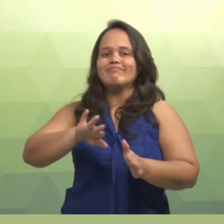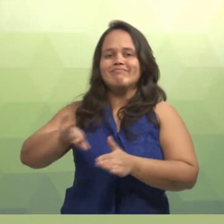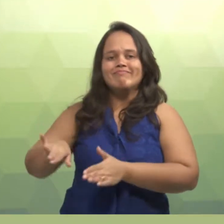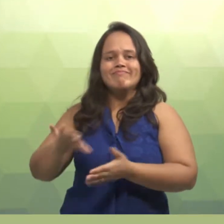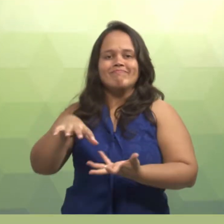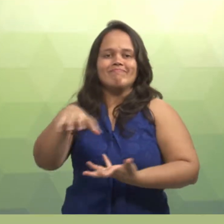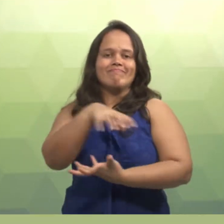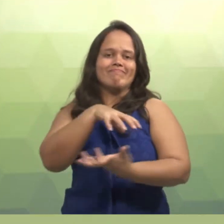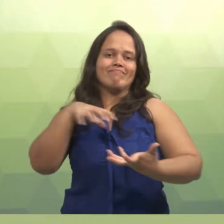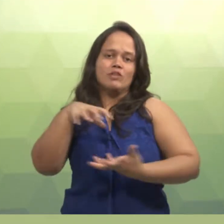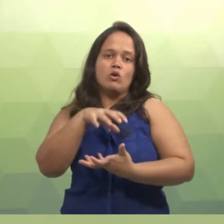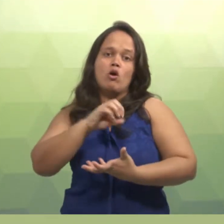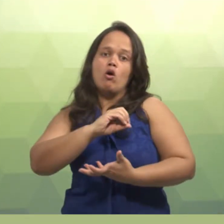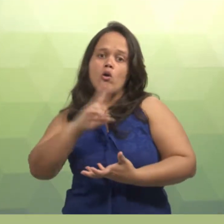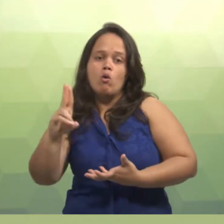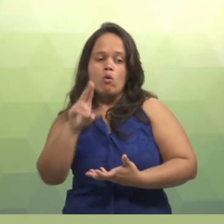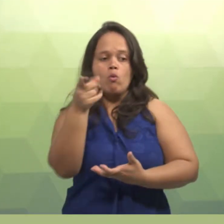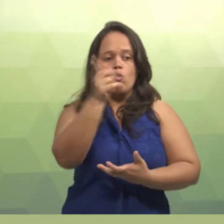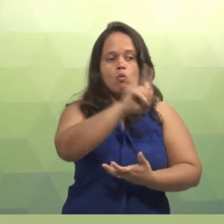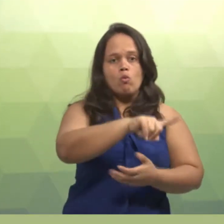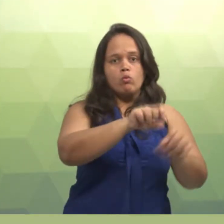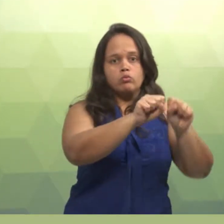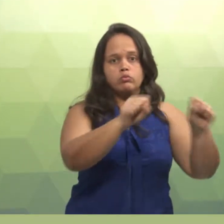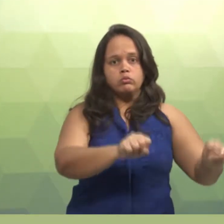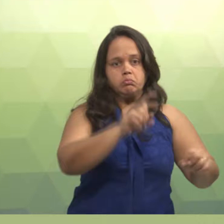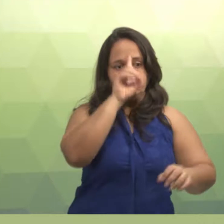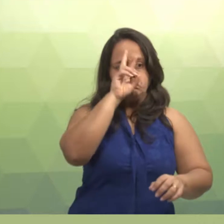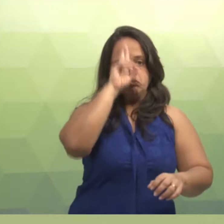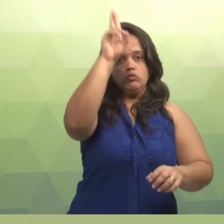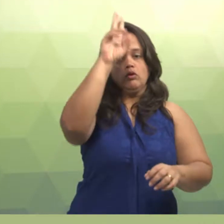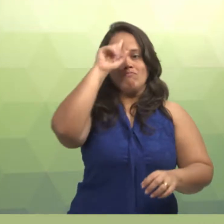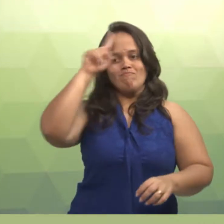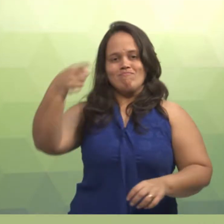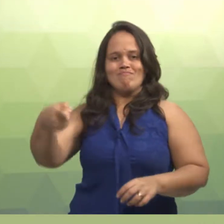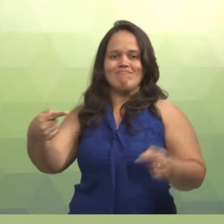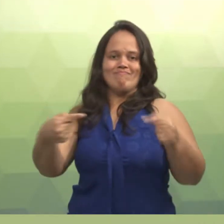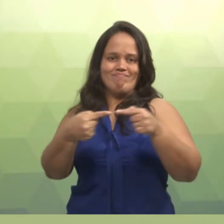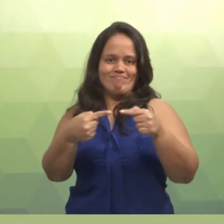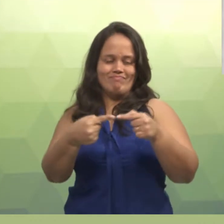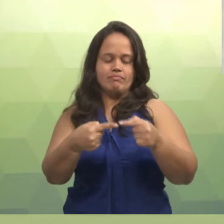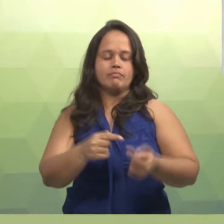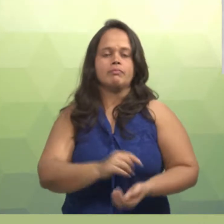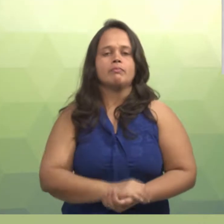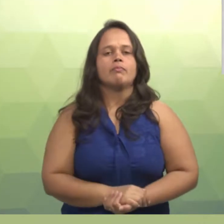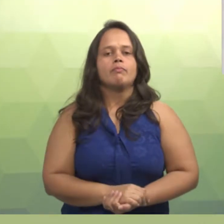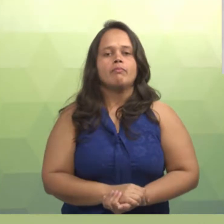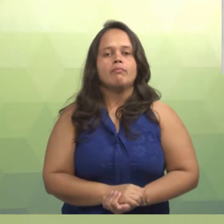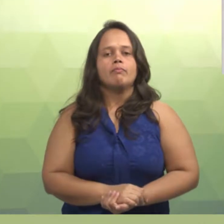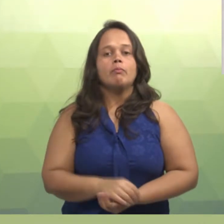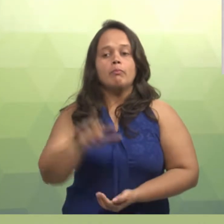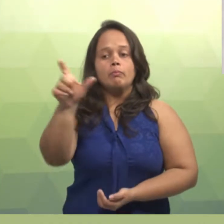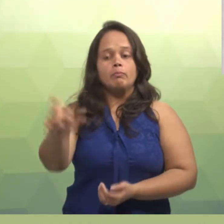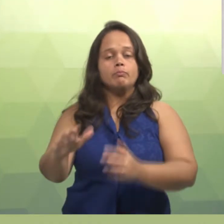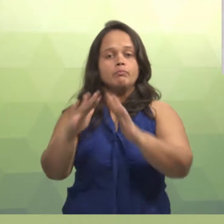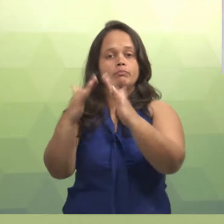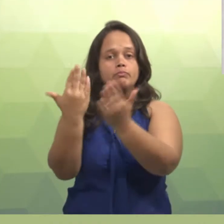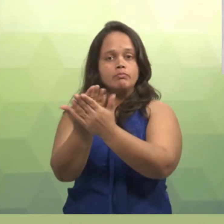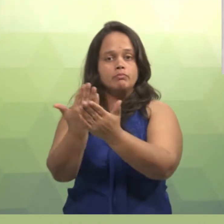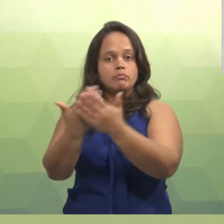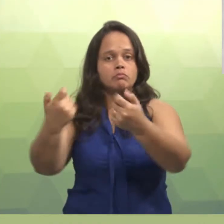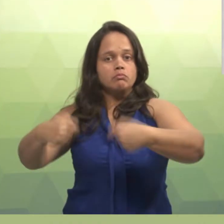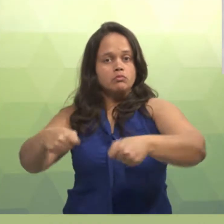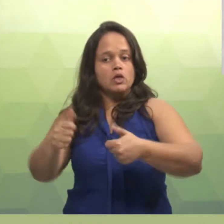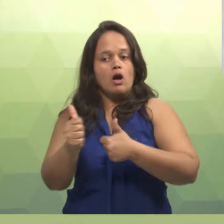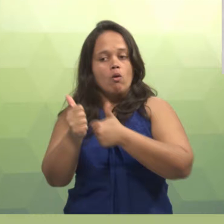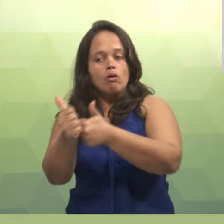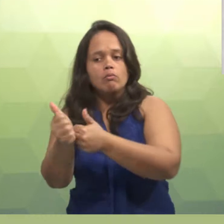de greve ou autorização expressa do órgão central a que a escola estiver vinculada. É papel da escola